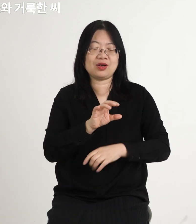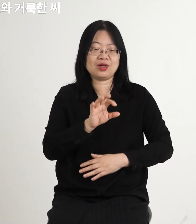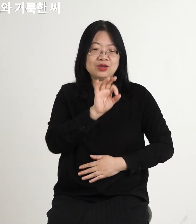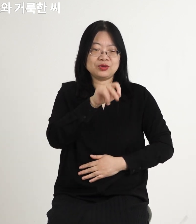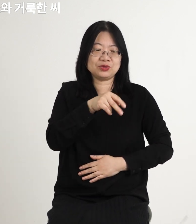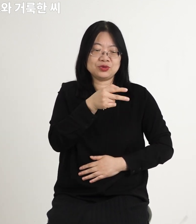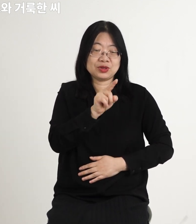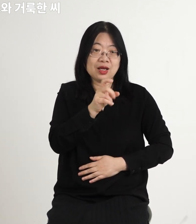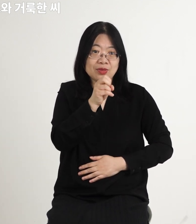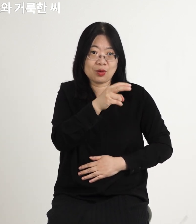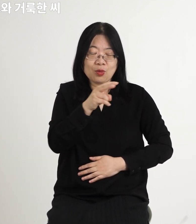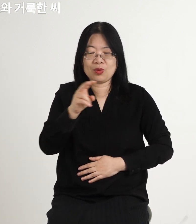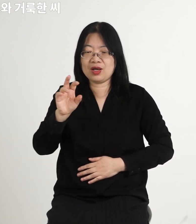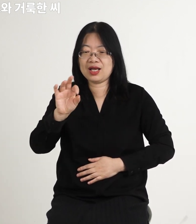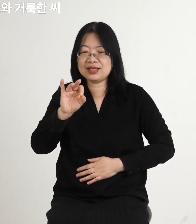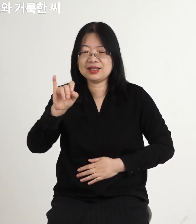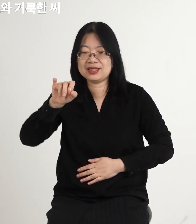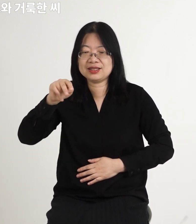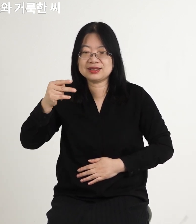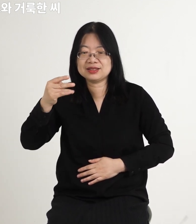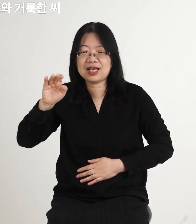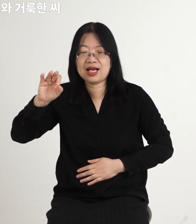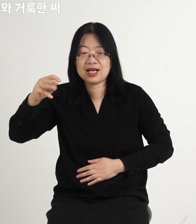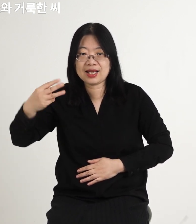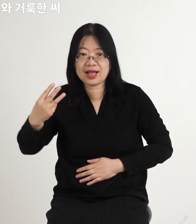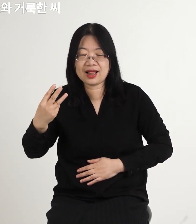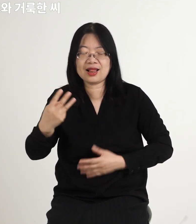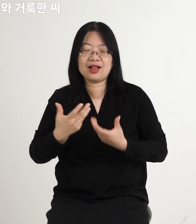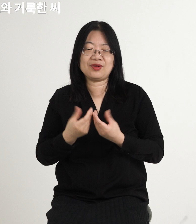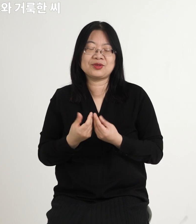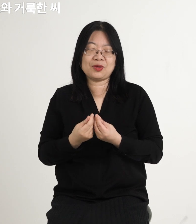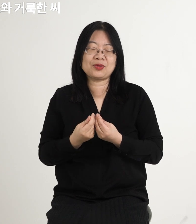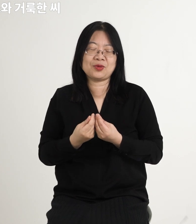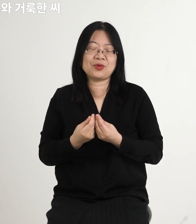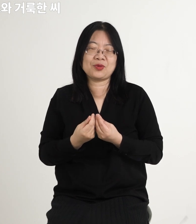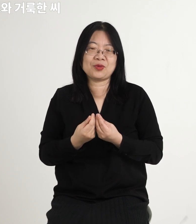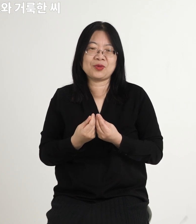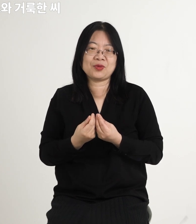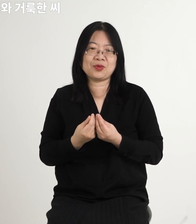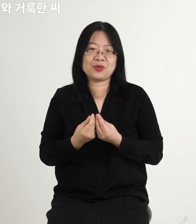이스라엘을 은유적으로 묘사하는 그림이다. 이 두 나라는 사실